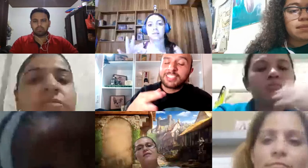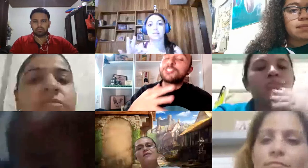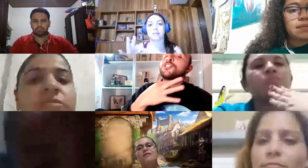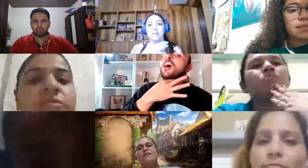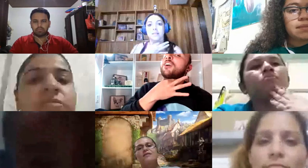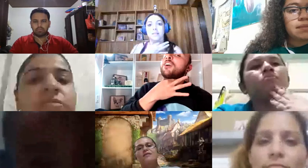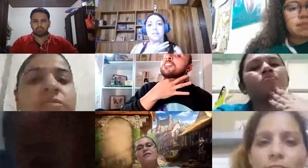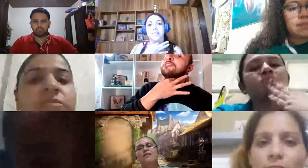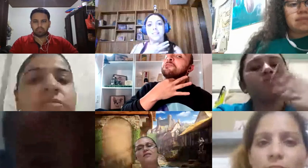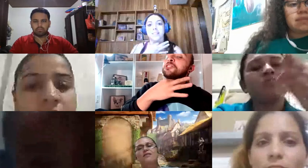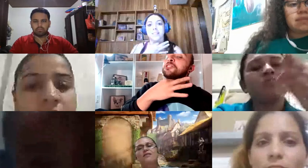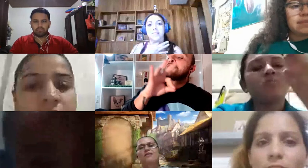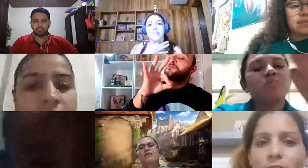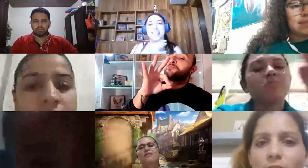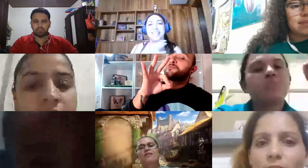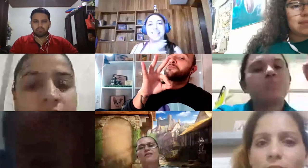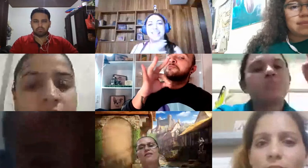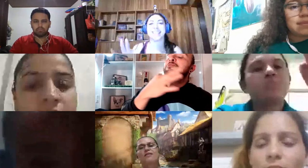siempre yo lo hago.